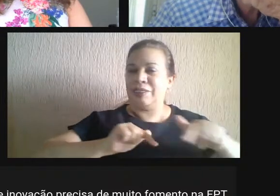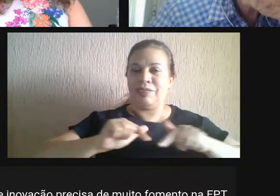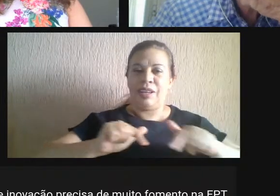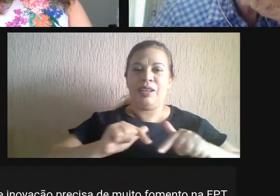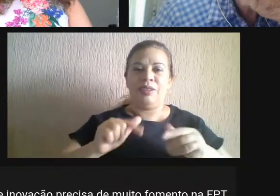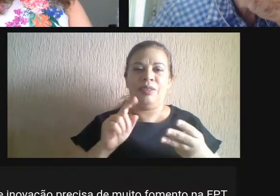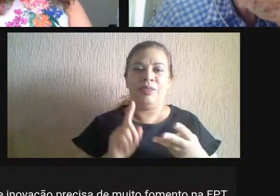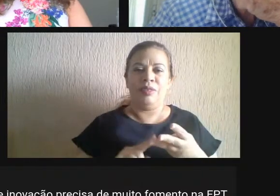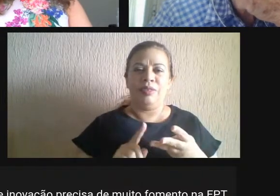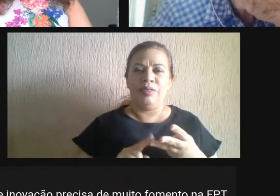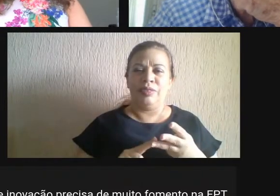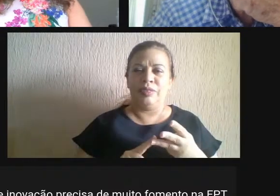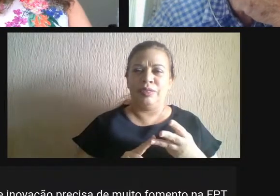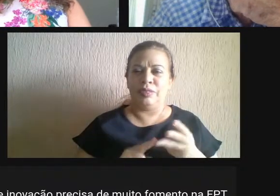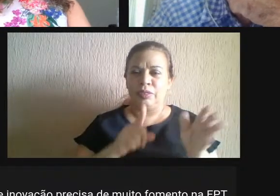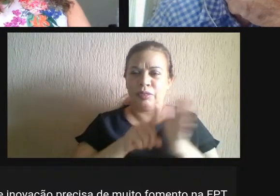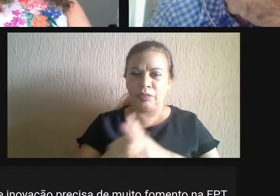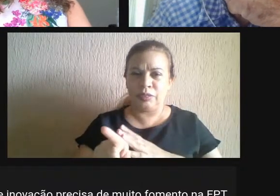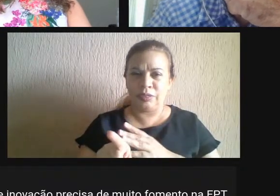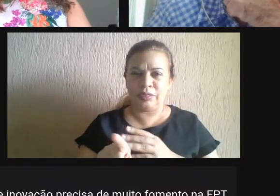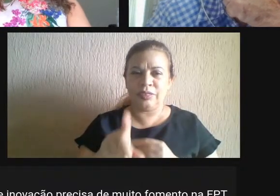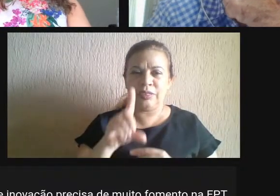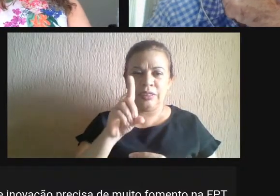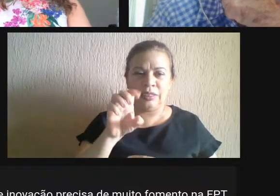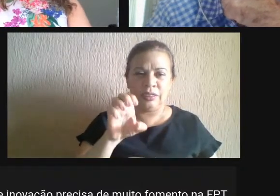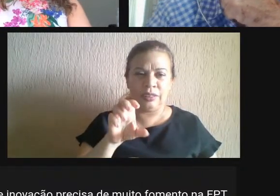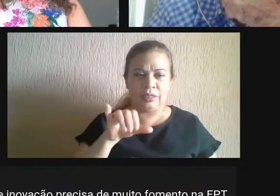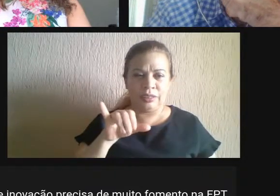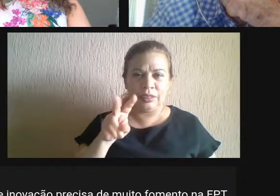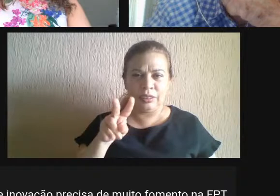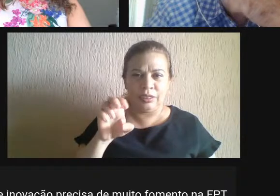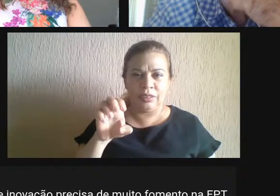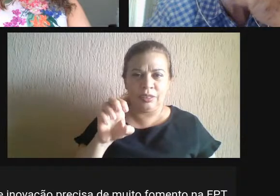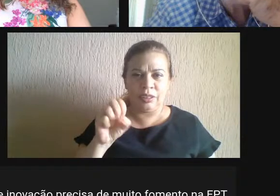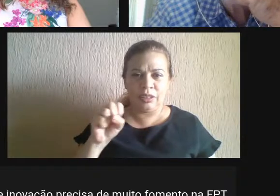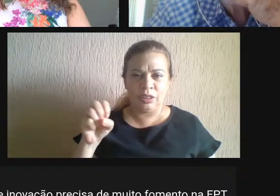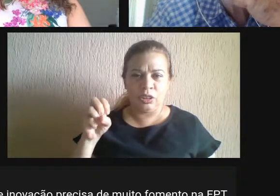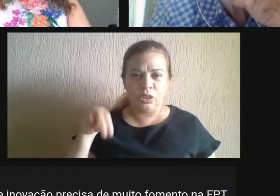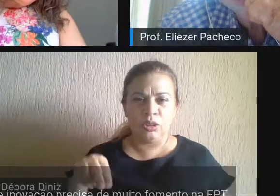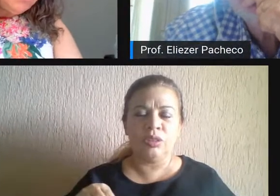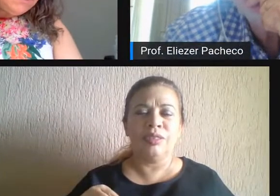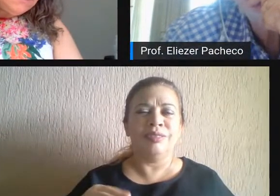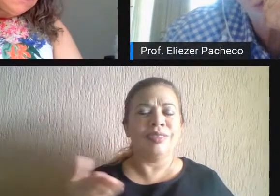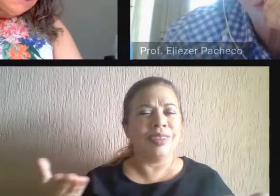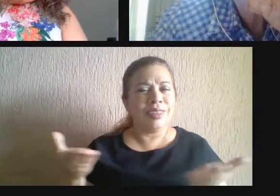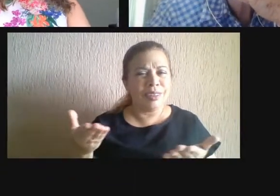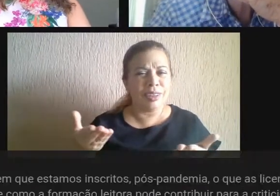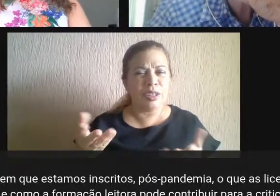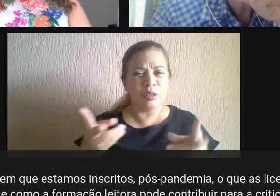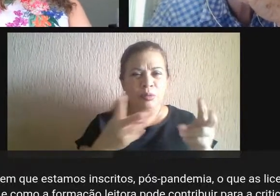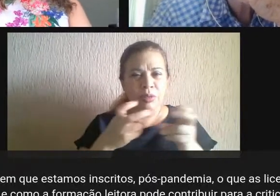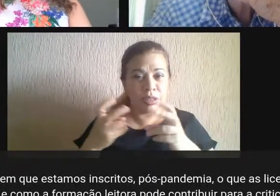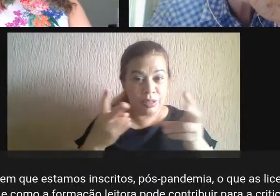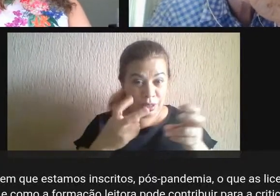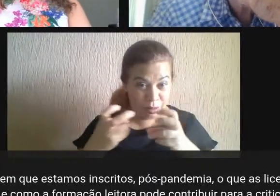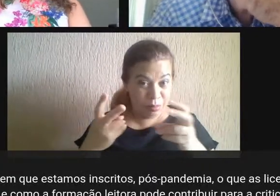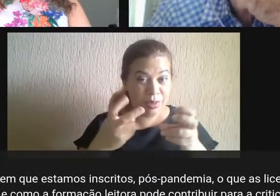Outra aqui de Davidson. Diante dos cenários em que